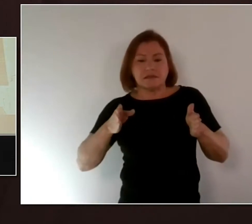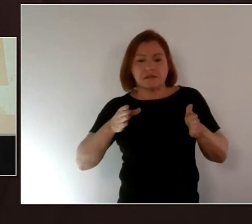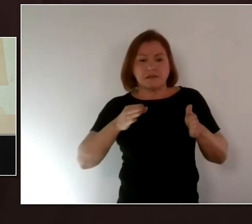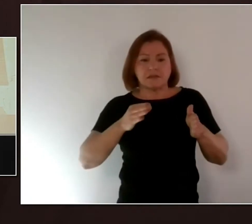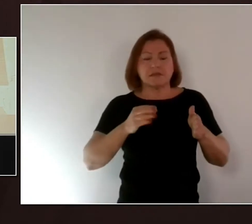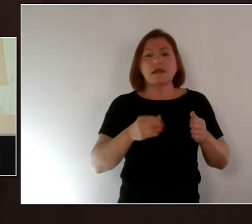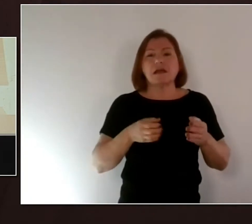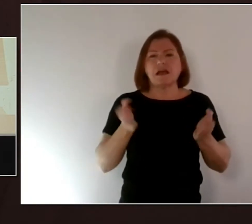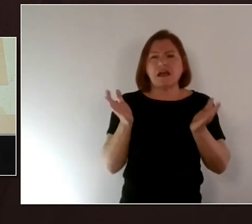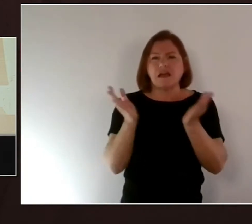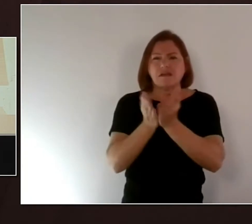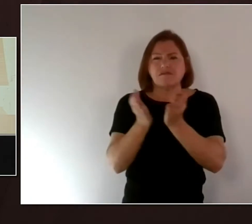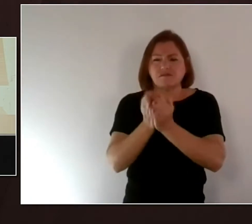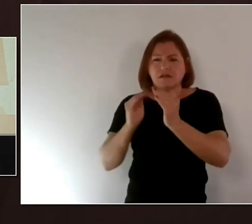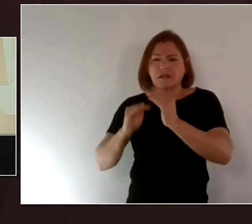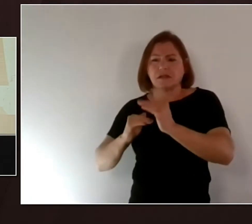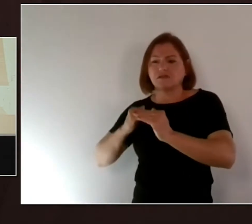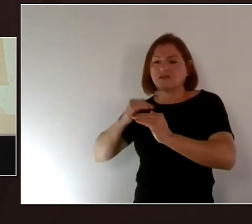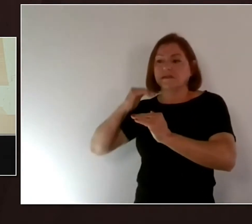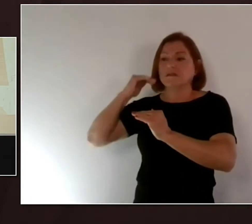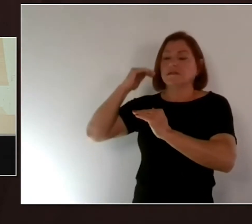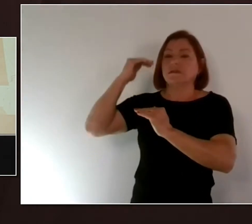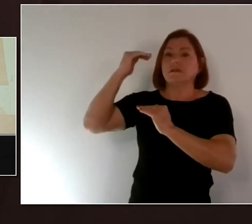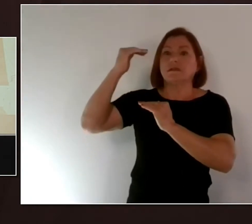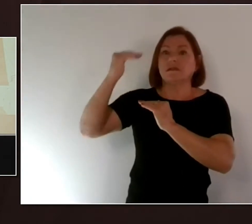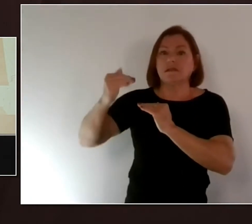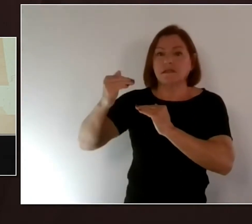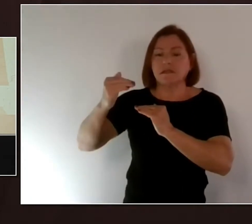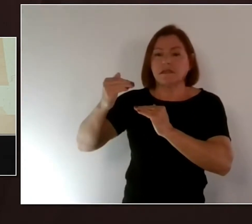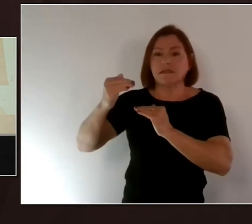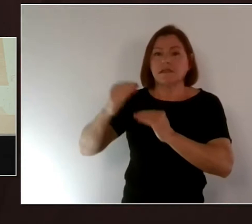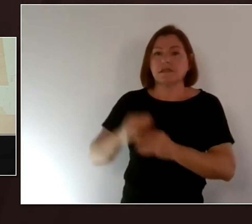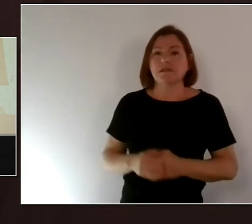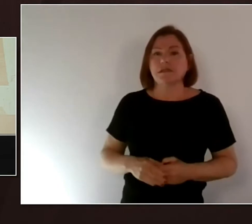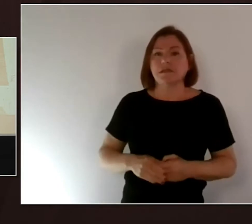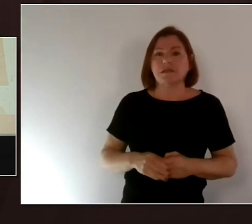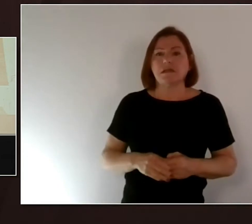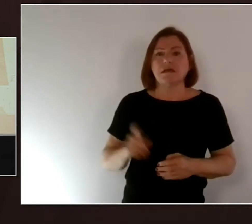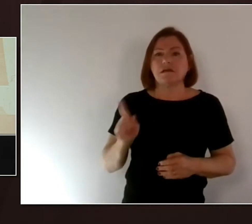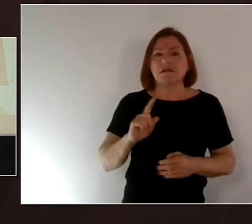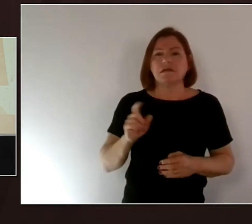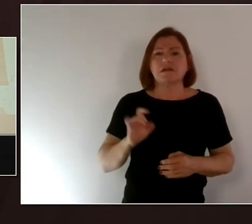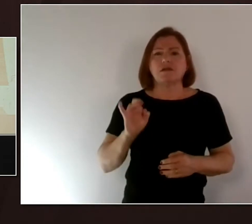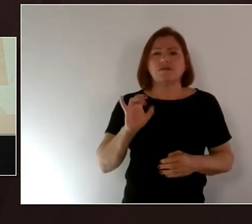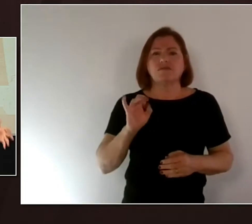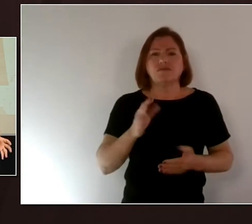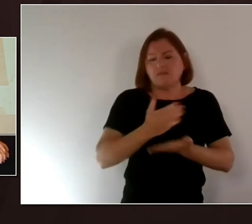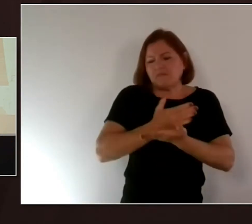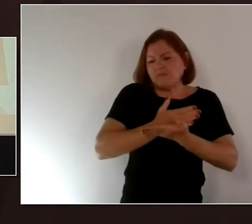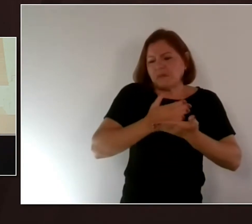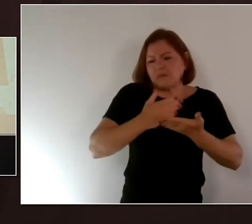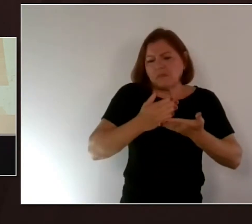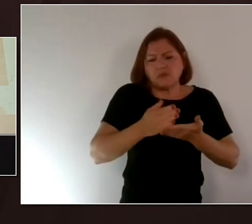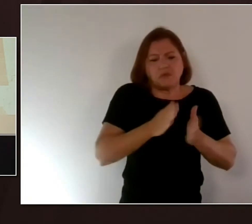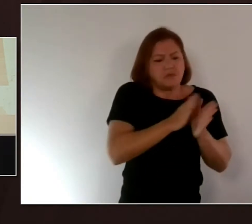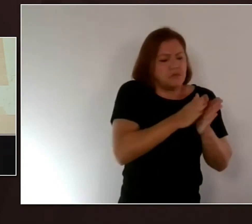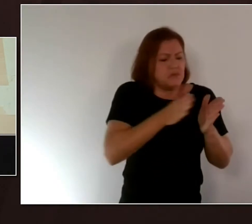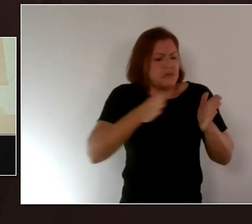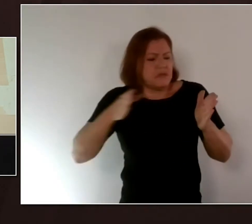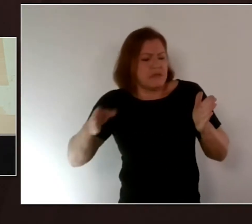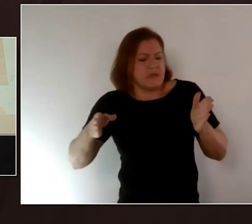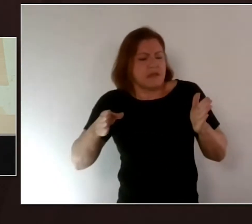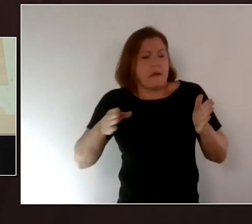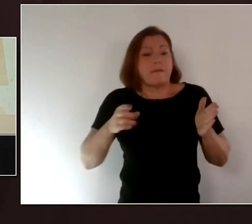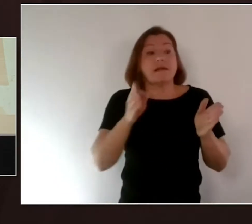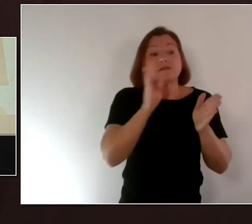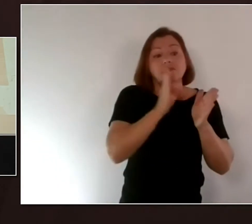foram 300 anos de perseguição diretos, tá? Então, houve tempo de perseguição, tempo de bonança,